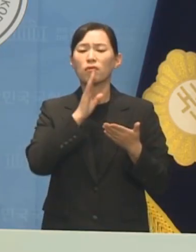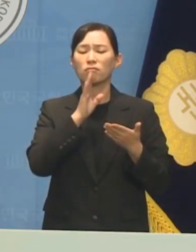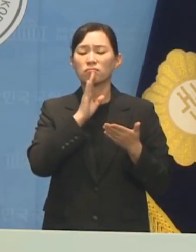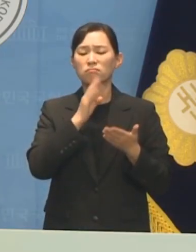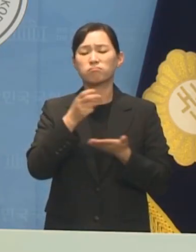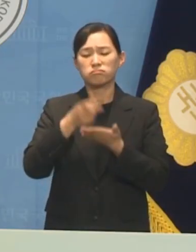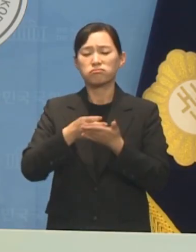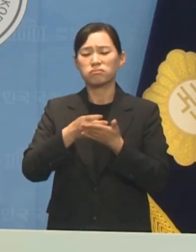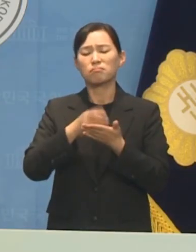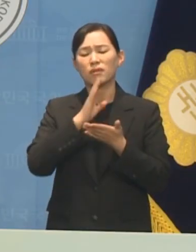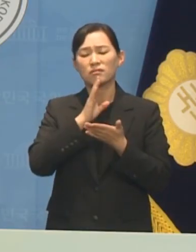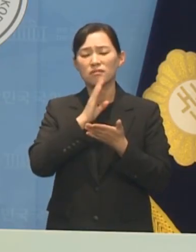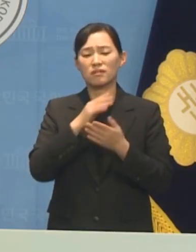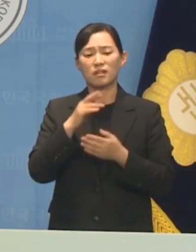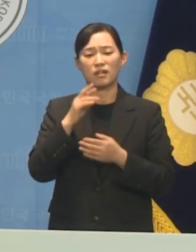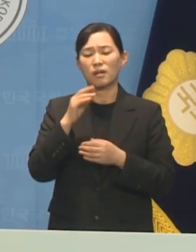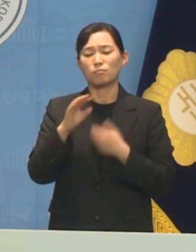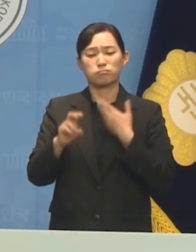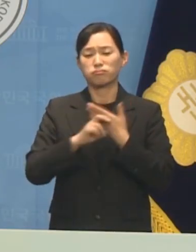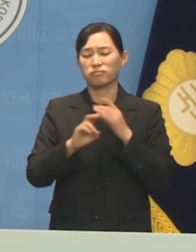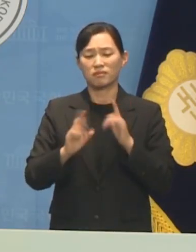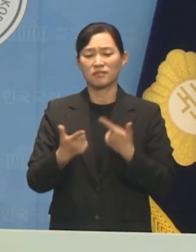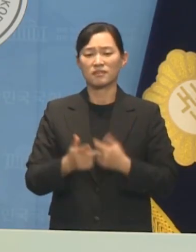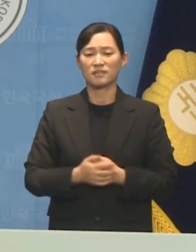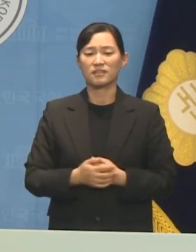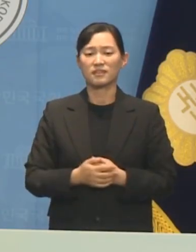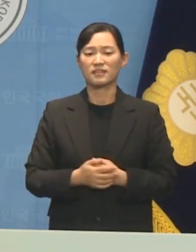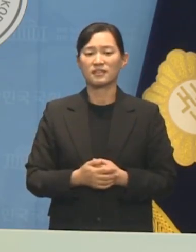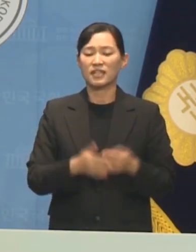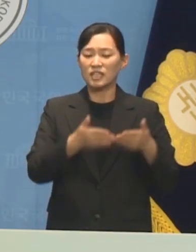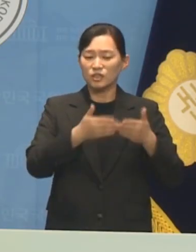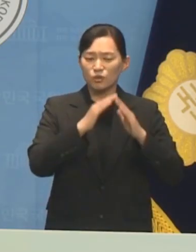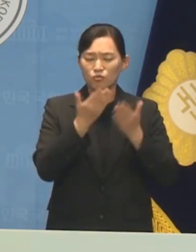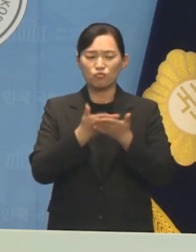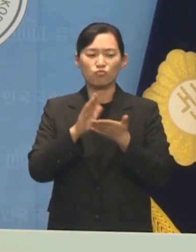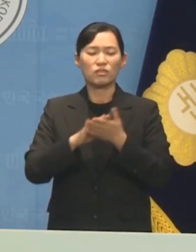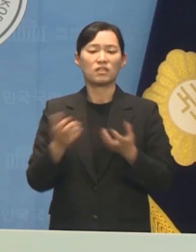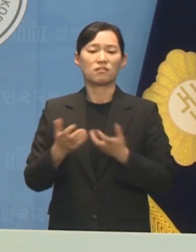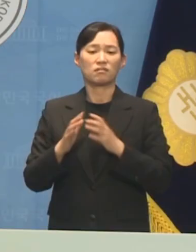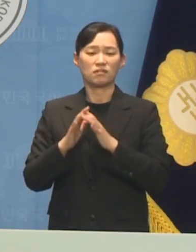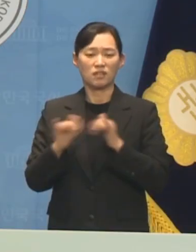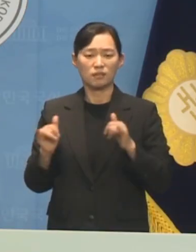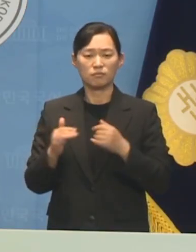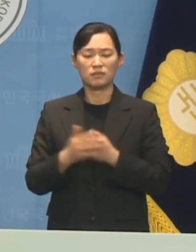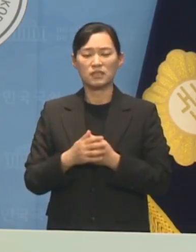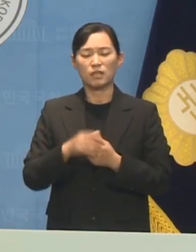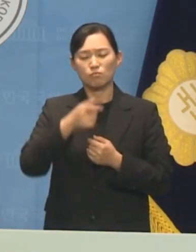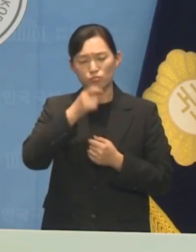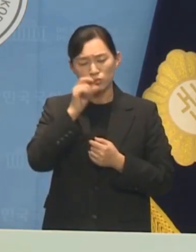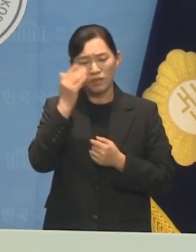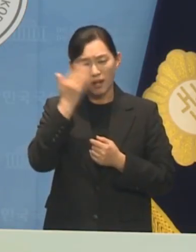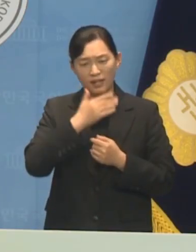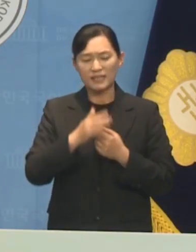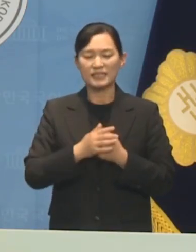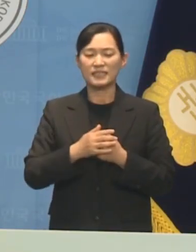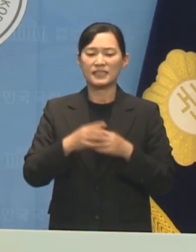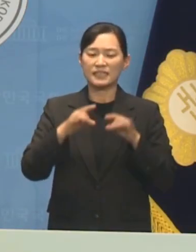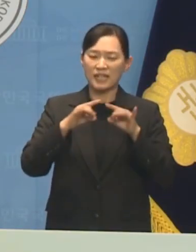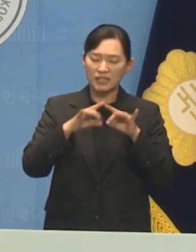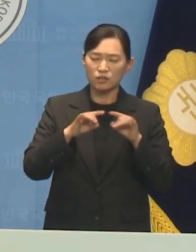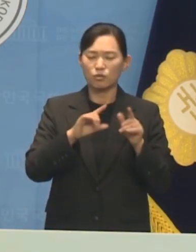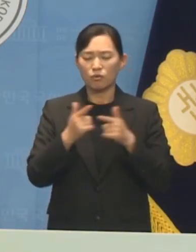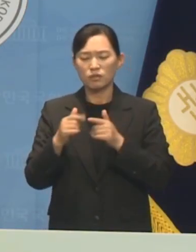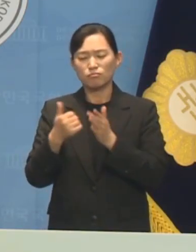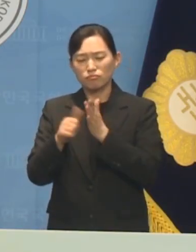합리적인 요구인 것입니다. 청원아이스 설치 수리 노동자들은 정수기든 가전제품 및 부품 등을